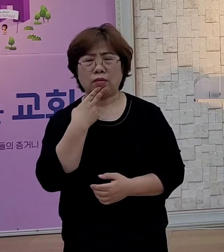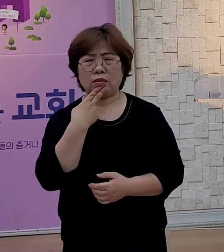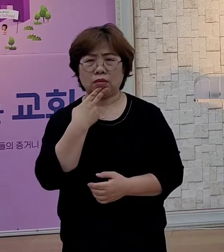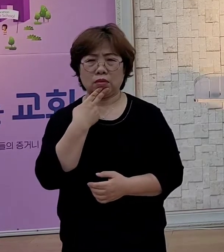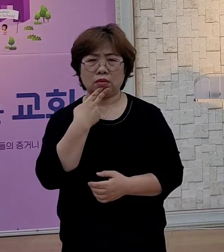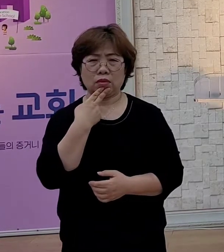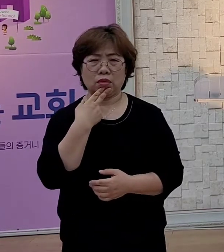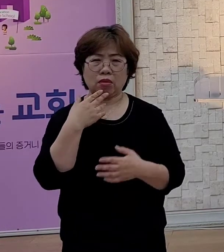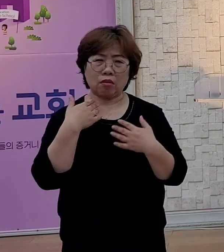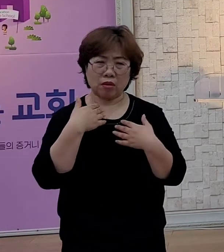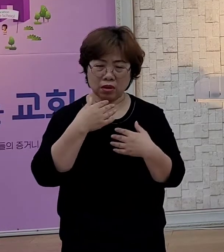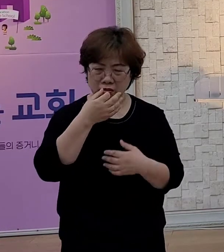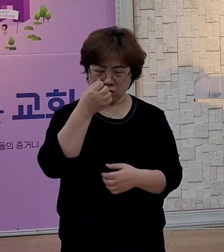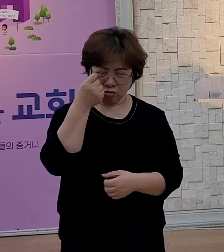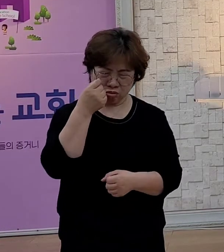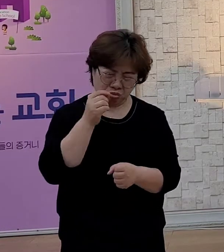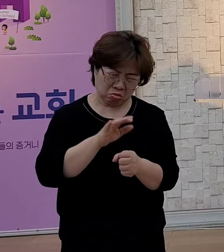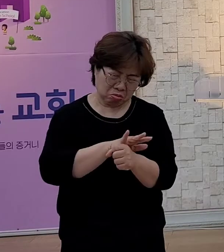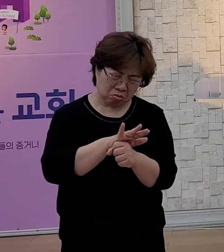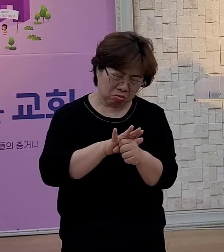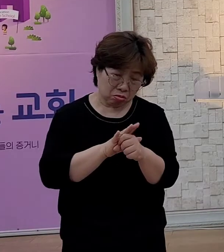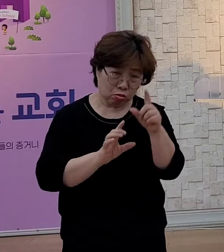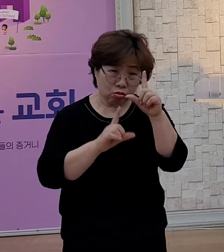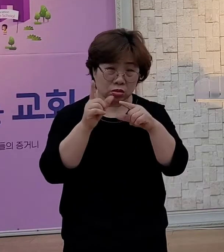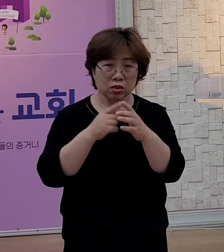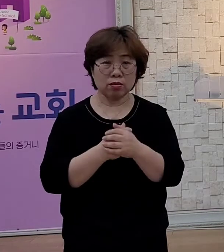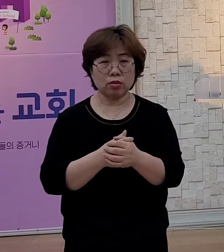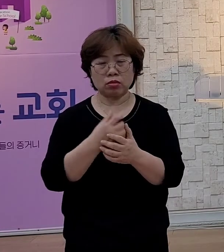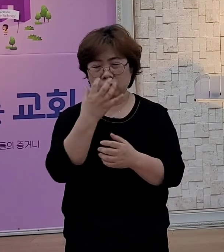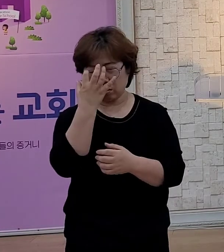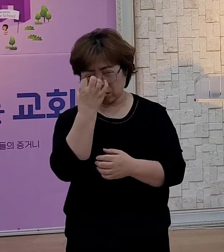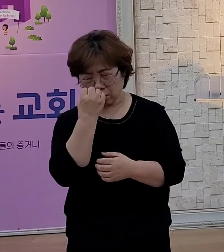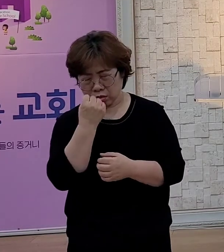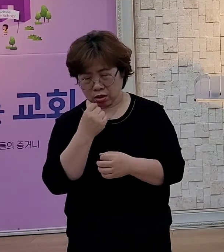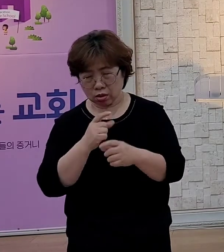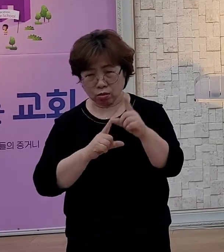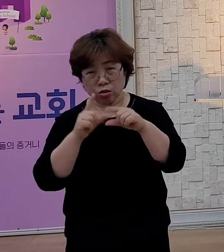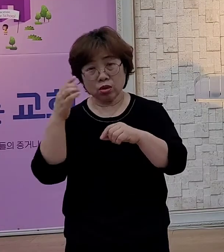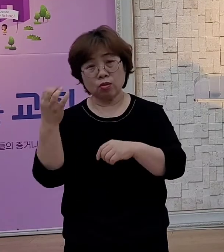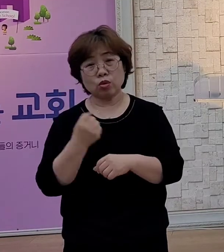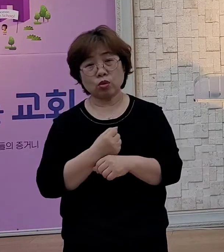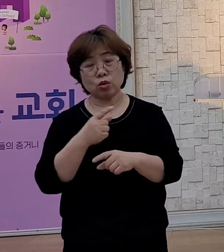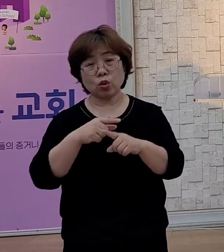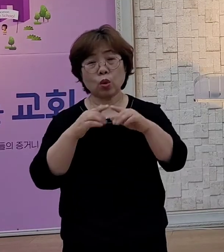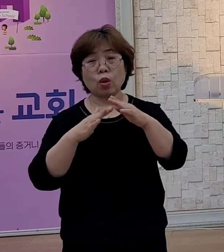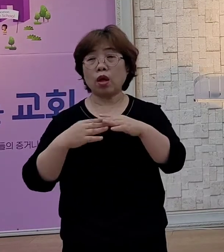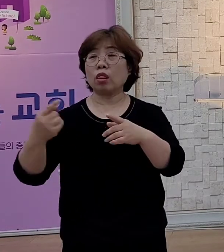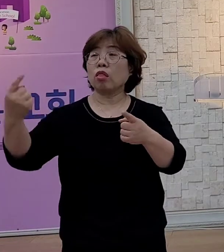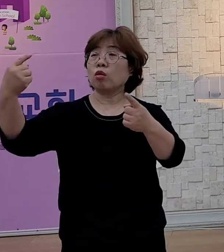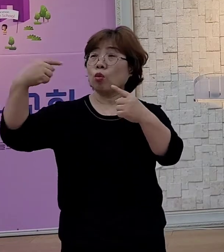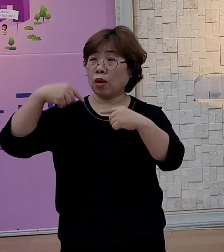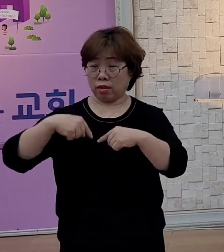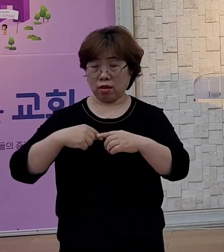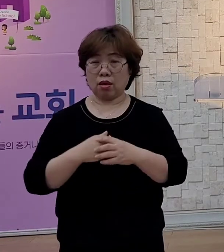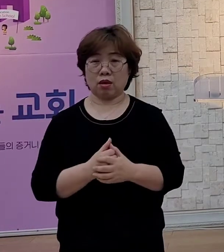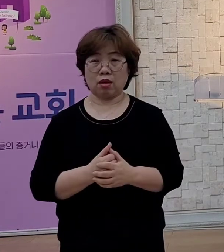없이 너무 없어 보이고 정말 초라하기 그지없는 분이 우리 교회에 왔다고 칩시다.